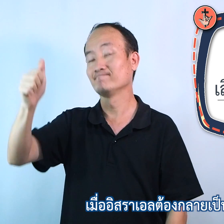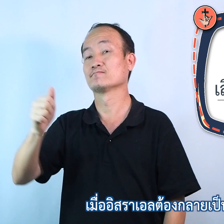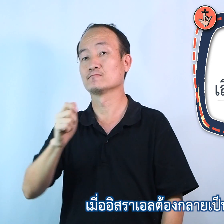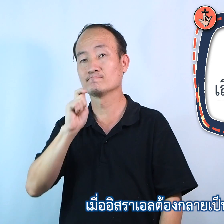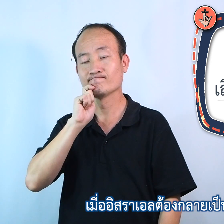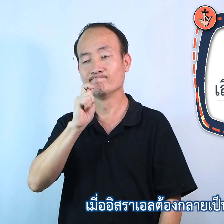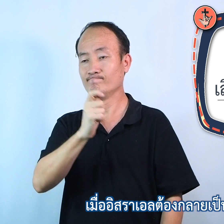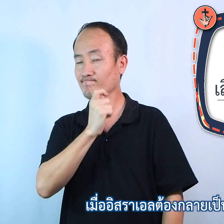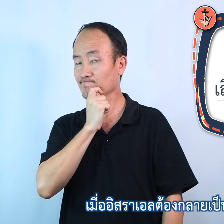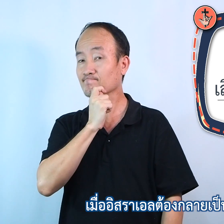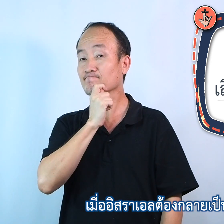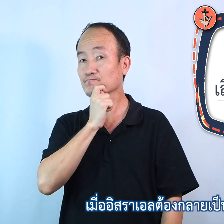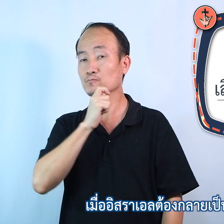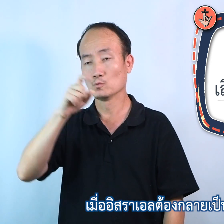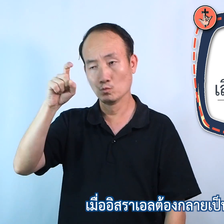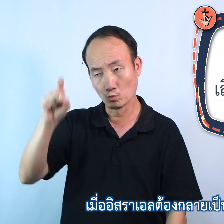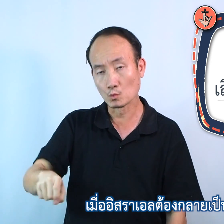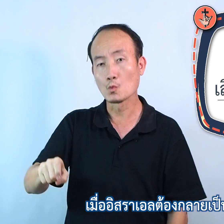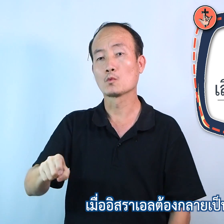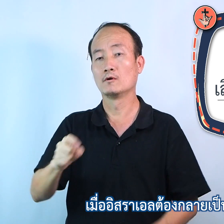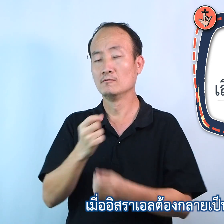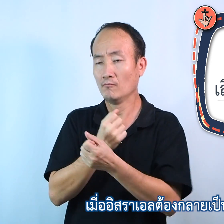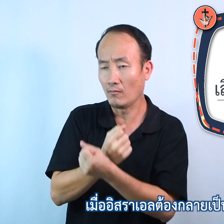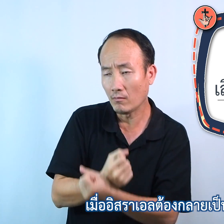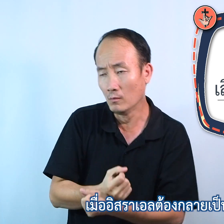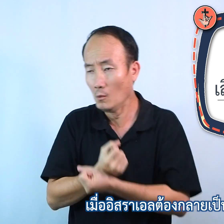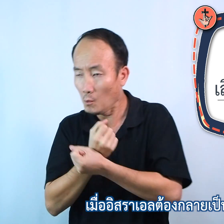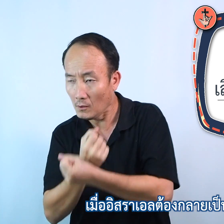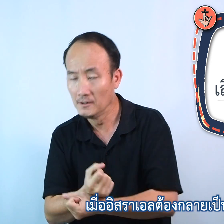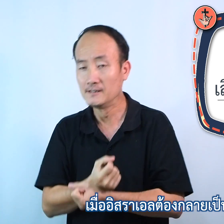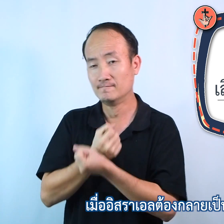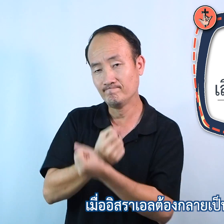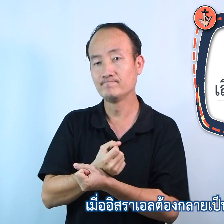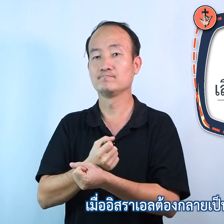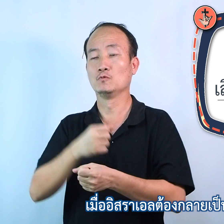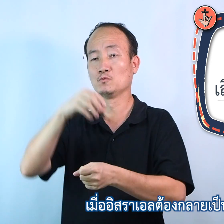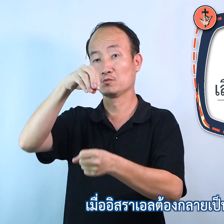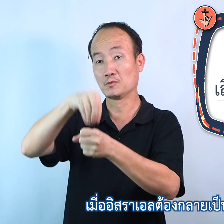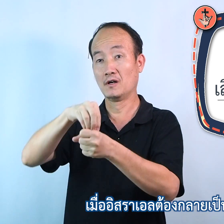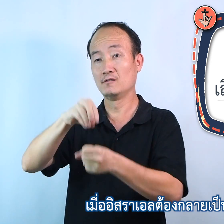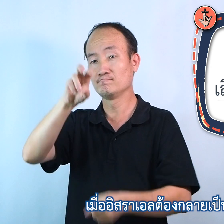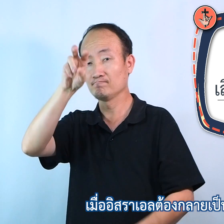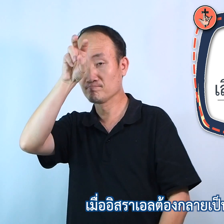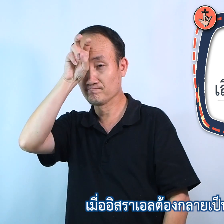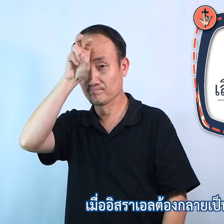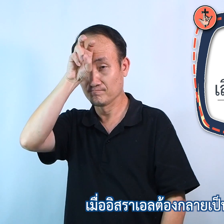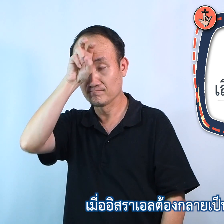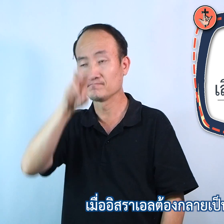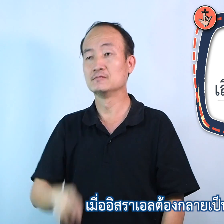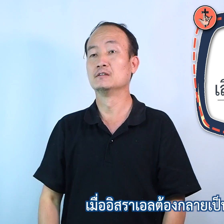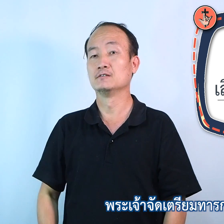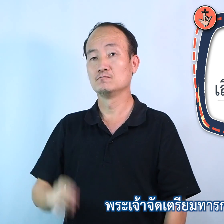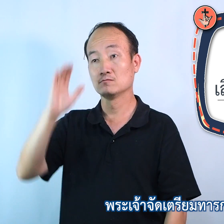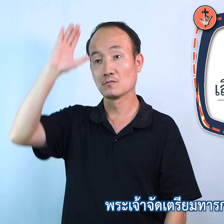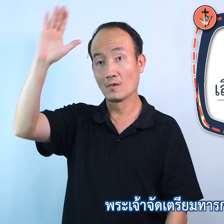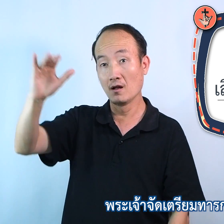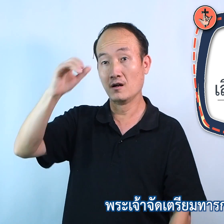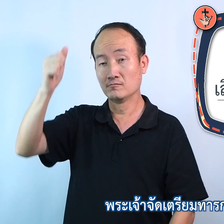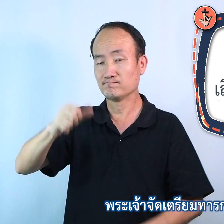เมื่ออิสราเอลต้องกลายเป็นทาสในอียิปต์พระเจ้าจั